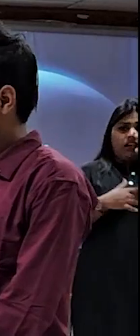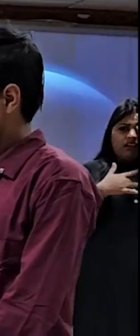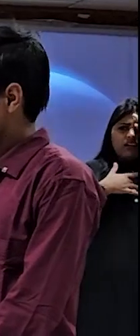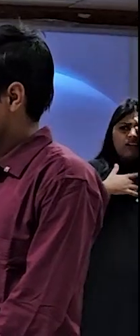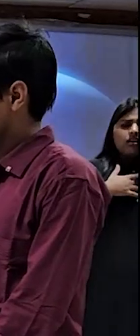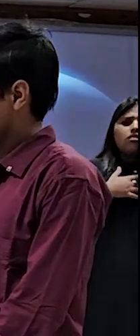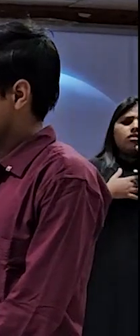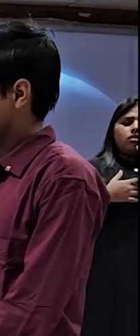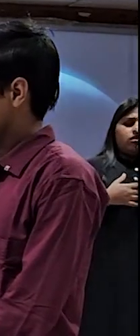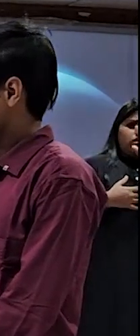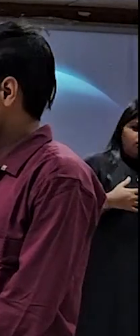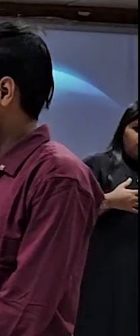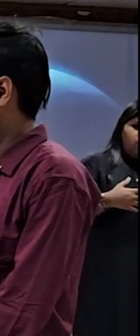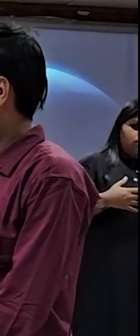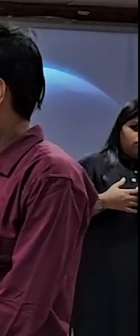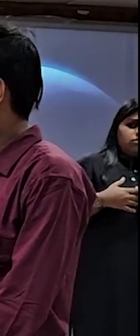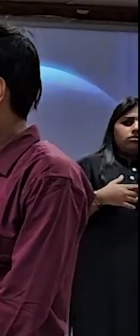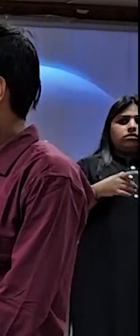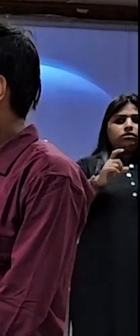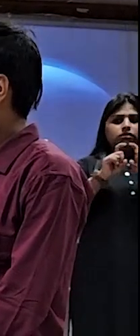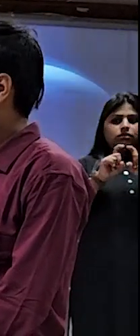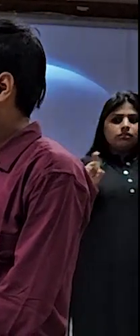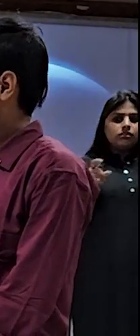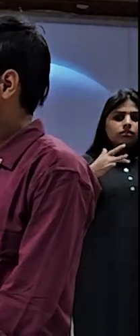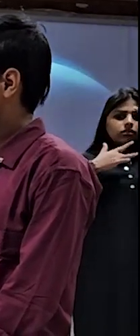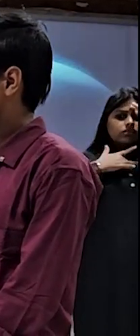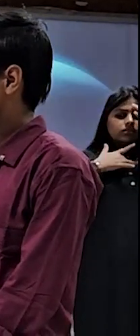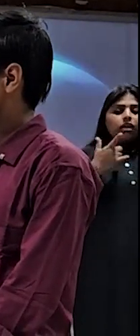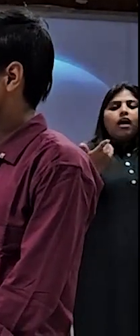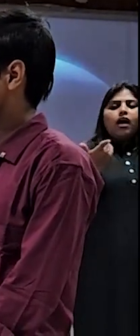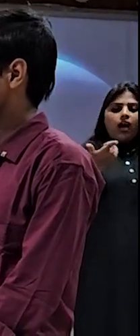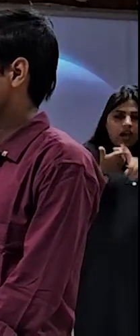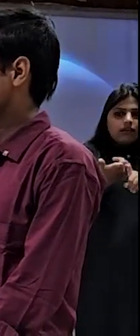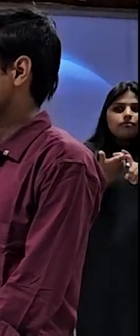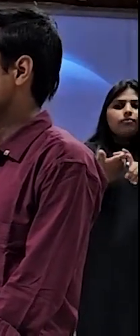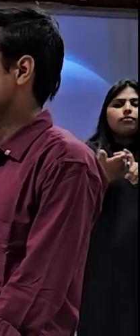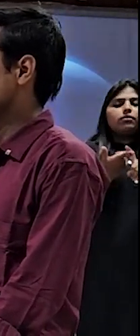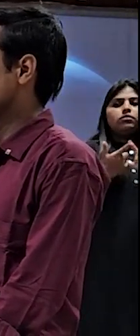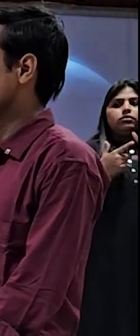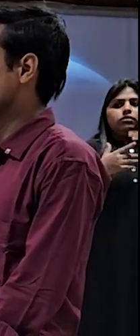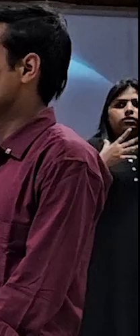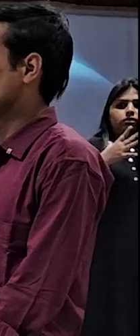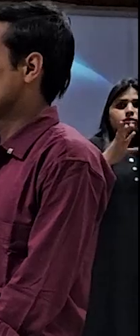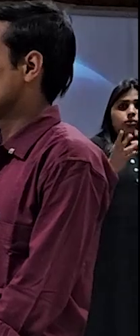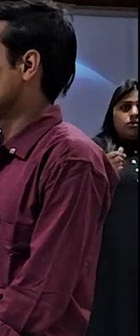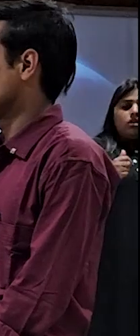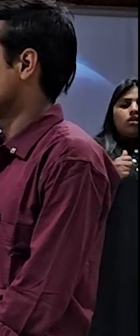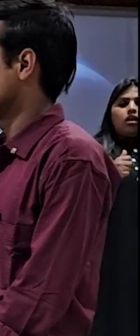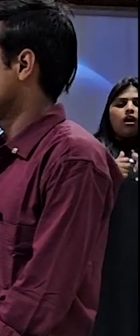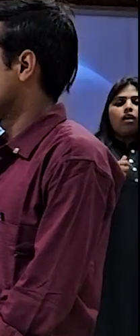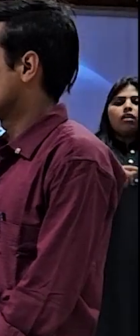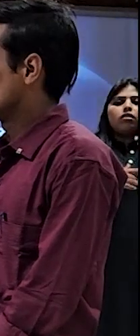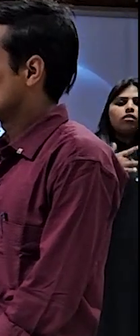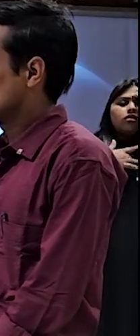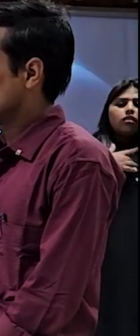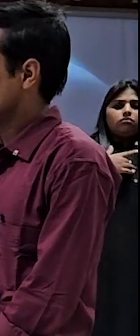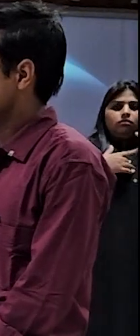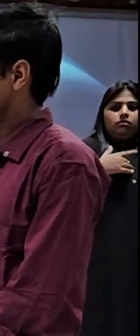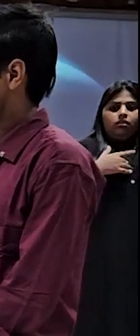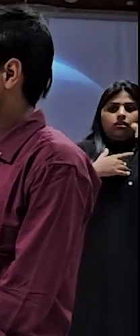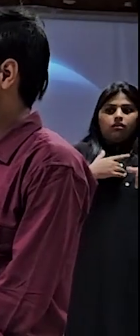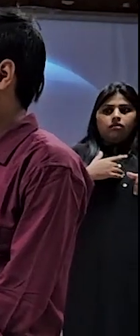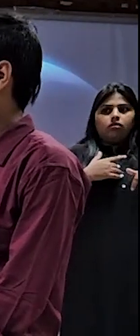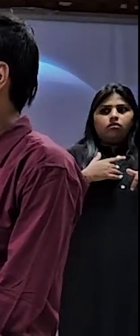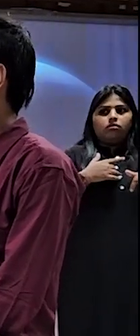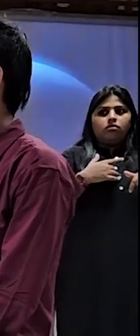2-3 हफ्तों से तो सही खराब थी, फिर बीच में ये तो ठीक हो गई थी, परंतु मुझे लगा कि ये काफी बेहतर हो गई